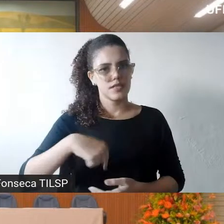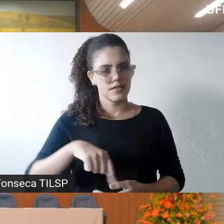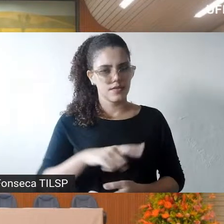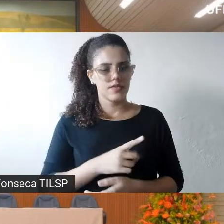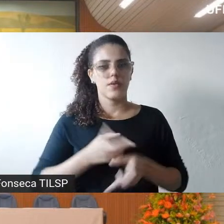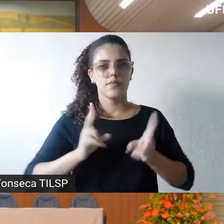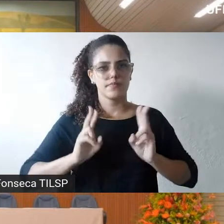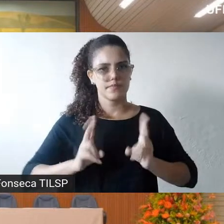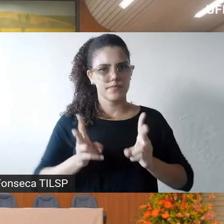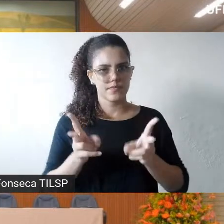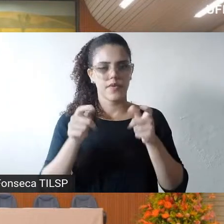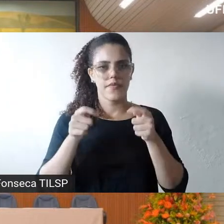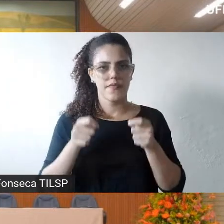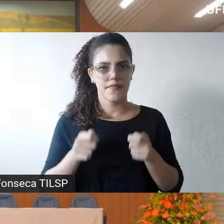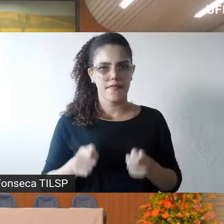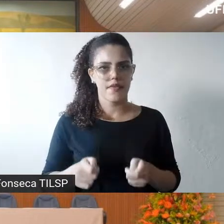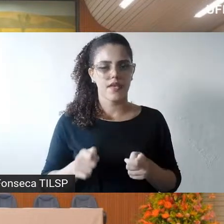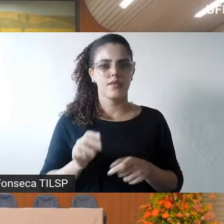defendendo.